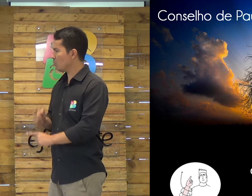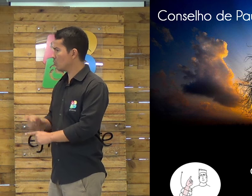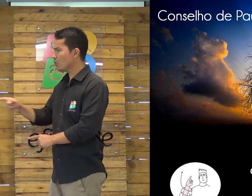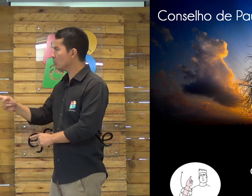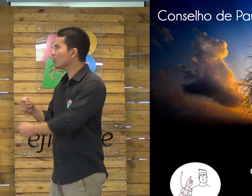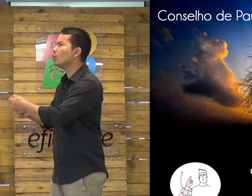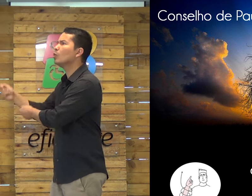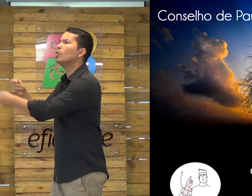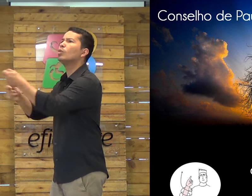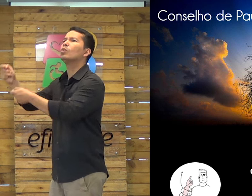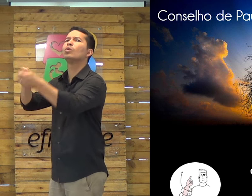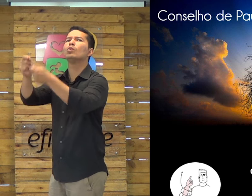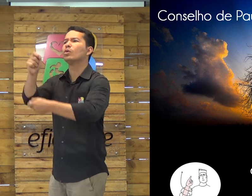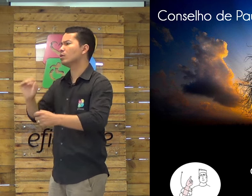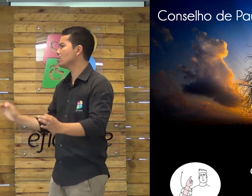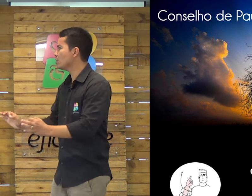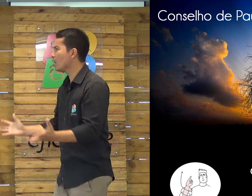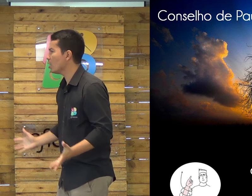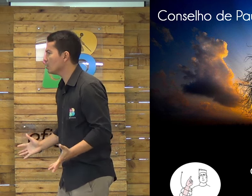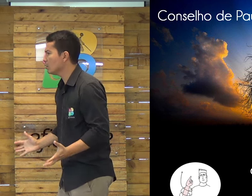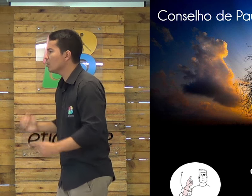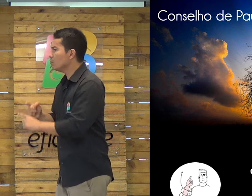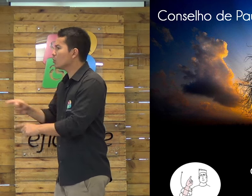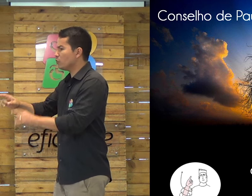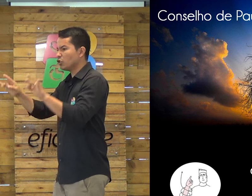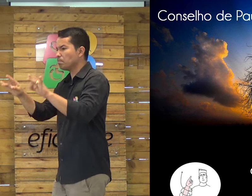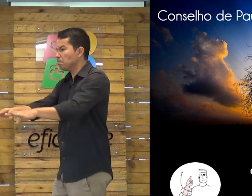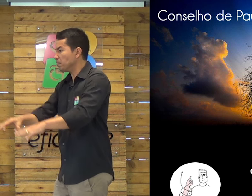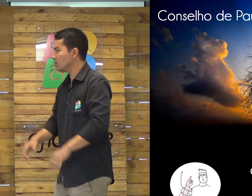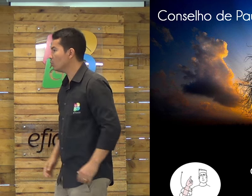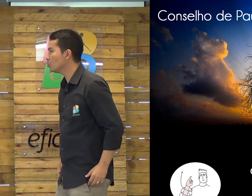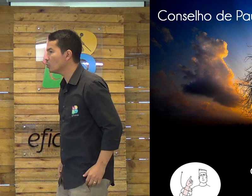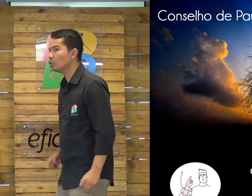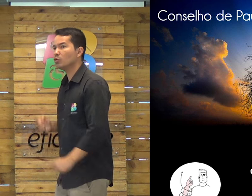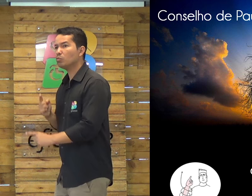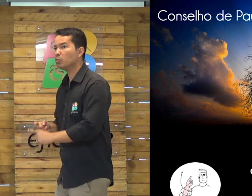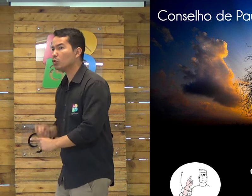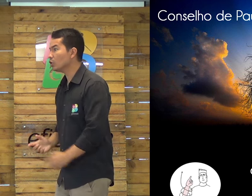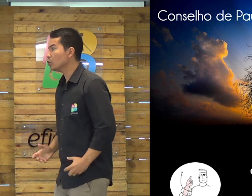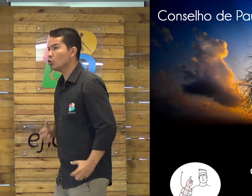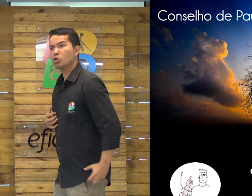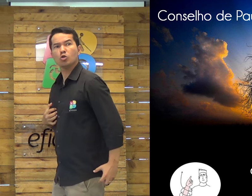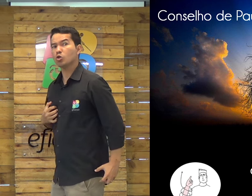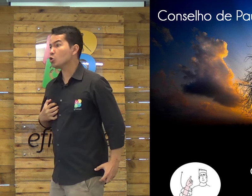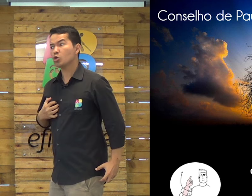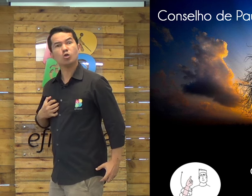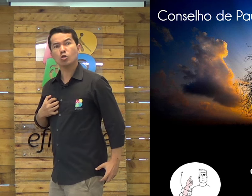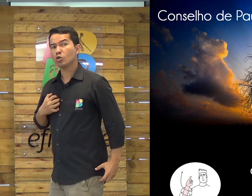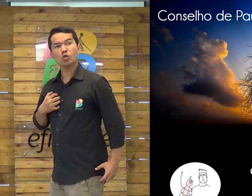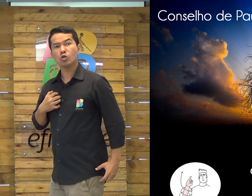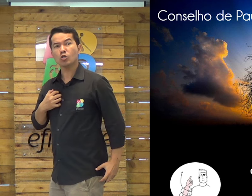eu sou justo e você vai sofrer consequências. Por que você não fez prosperar essa moeda? Por quê?